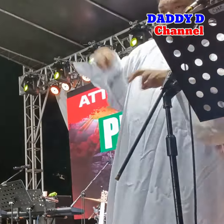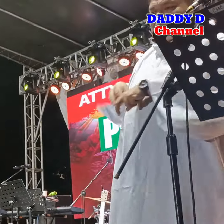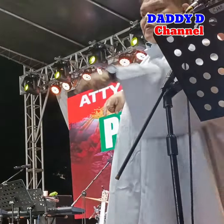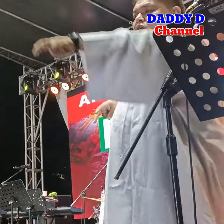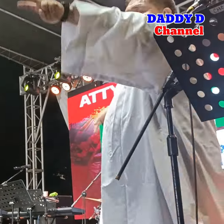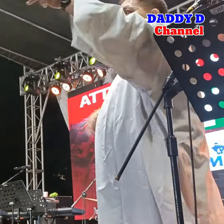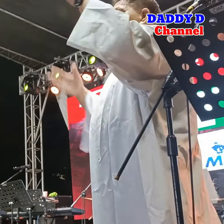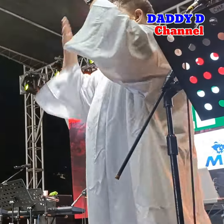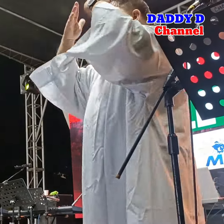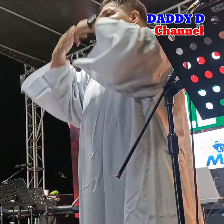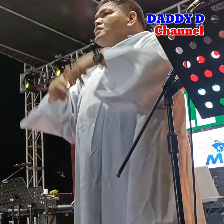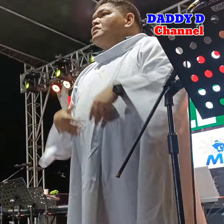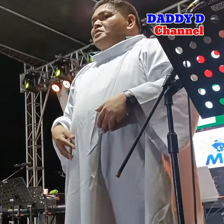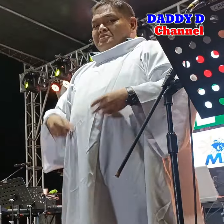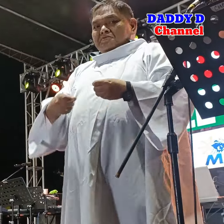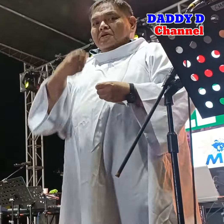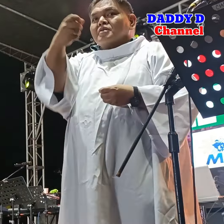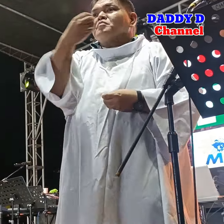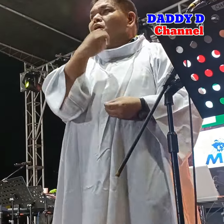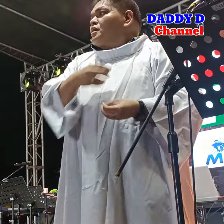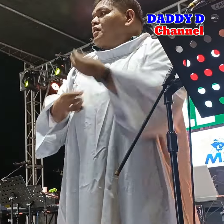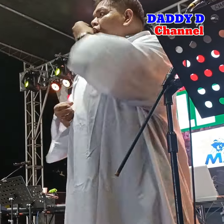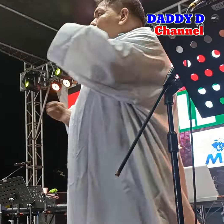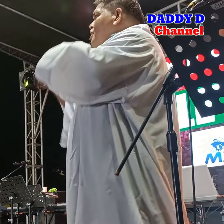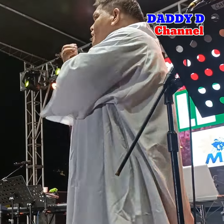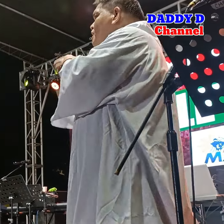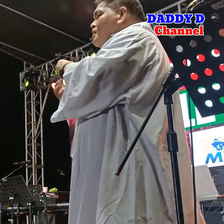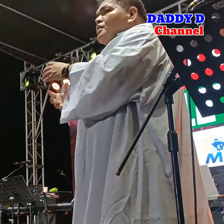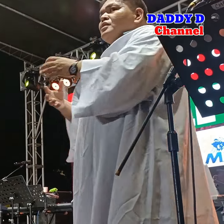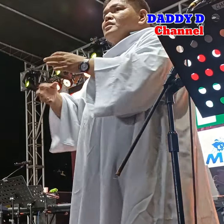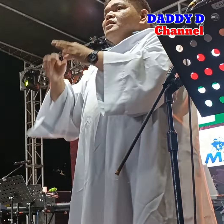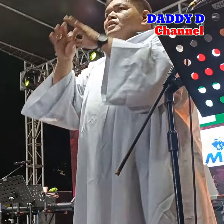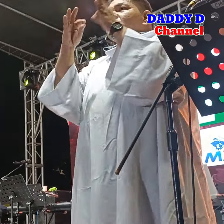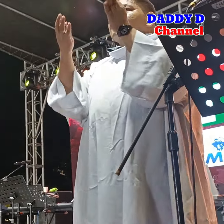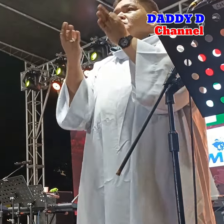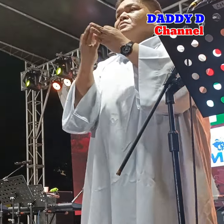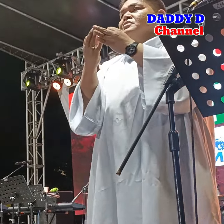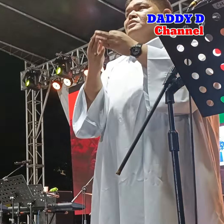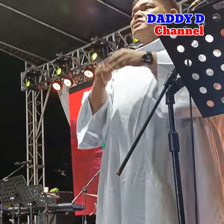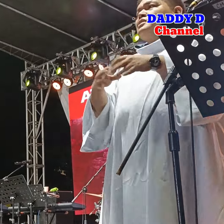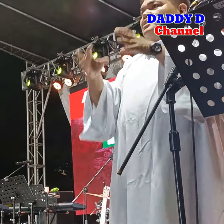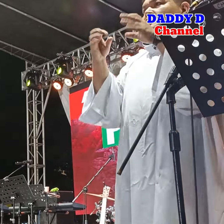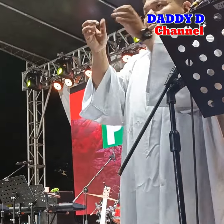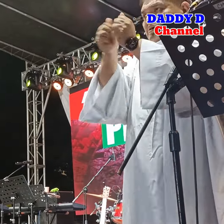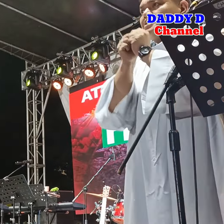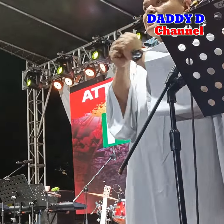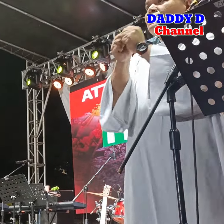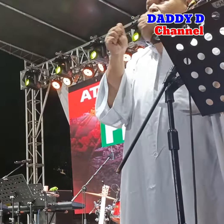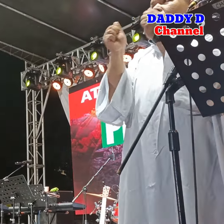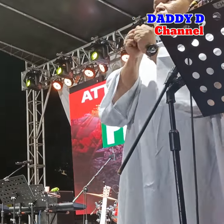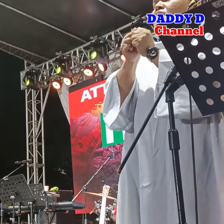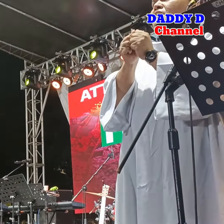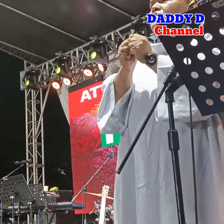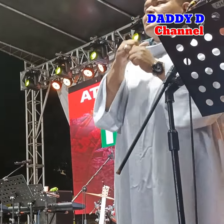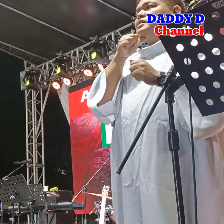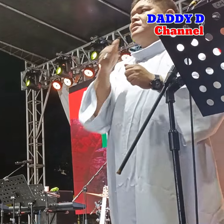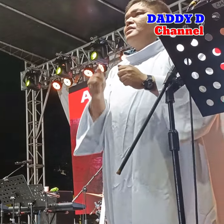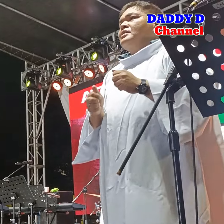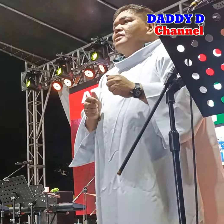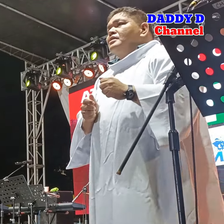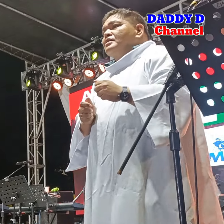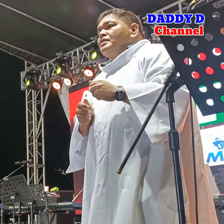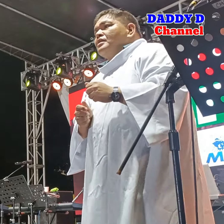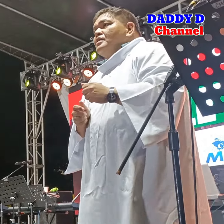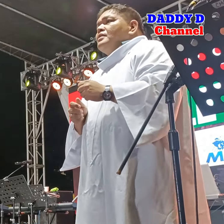sa gabi, pag bibili ka ng pagkain para mapakain ang pamilya mo, magkakasama man tayo o hindi.